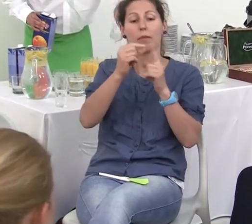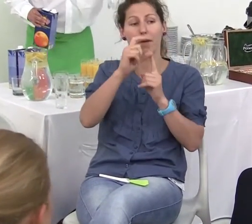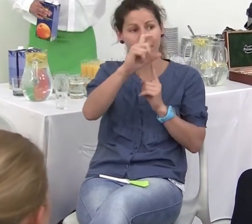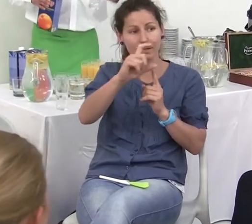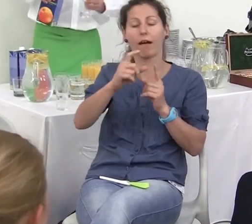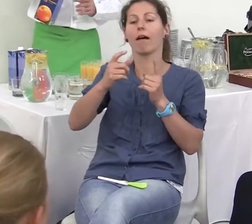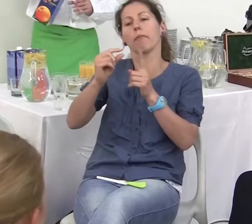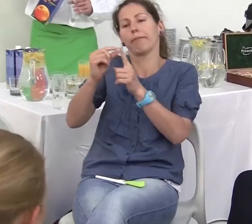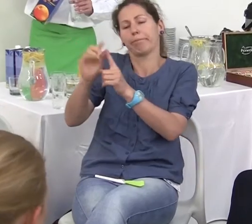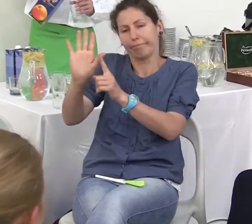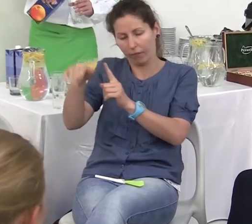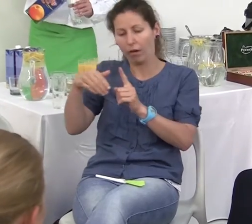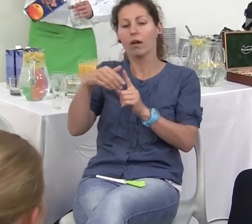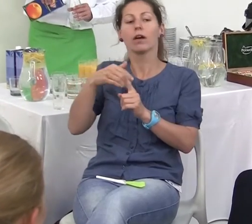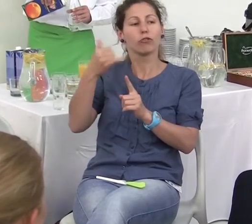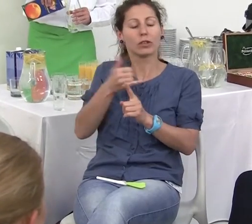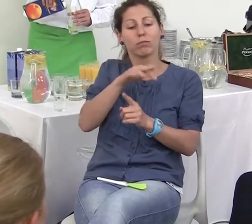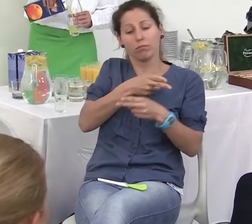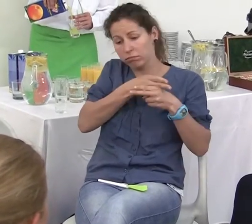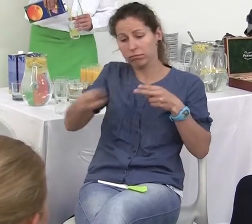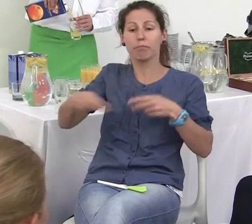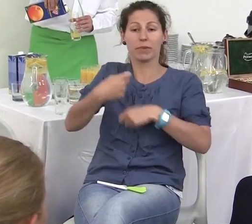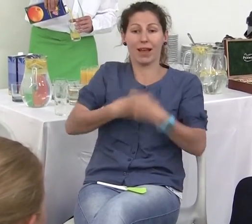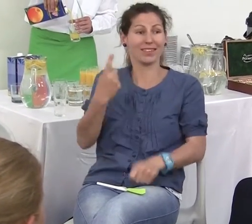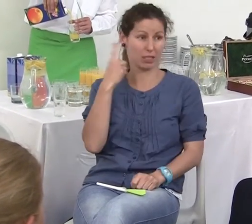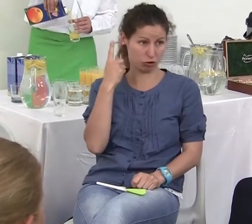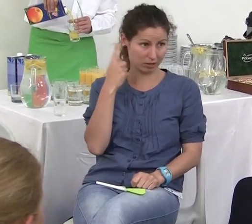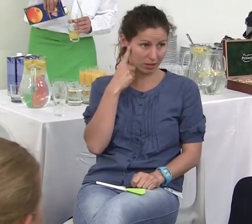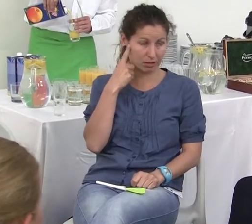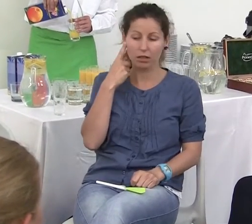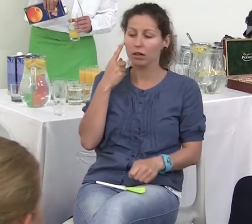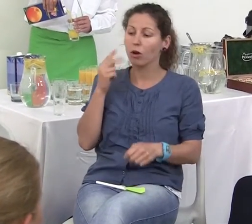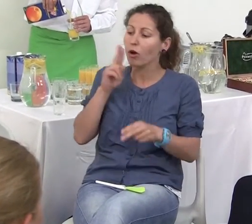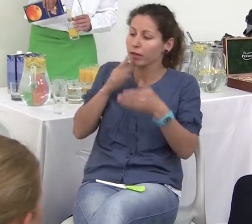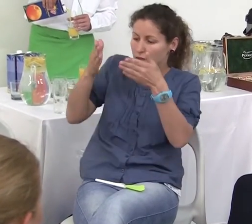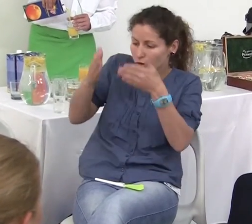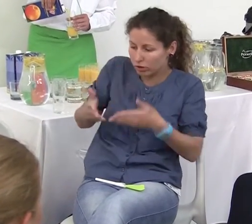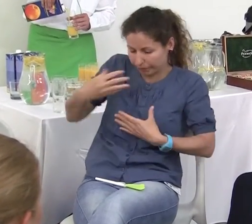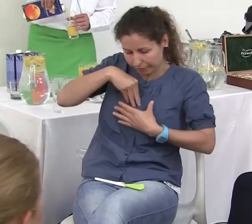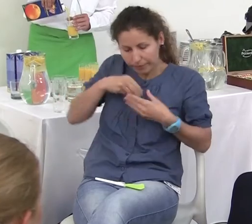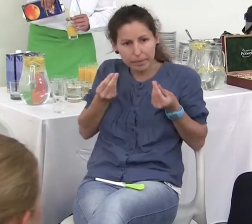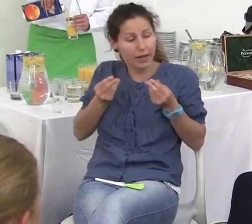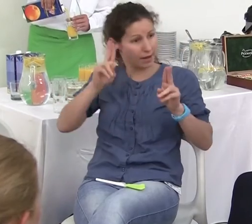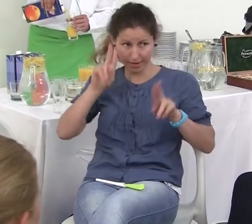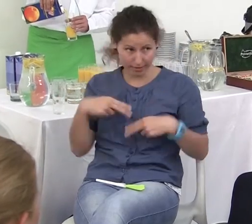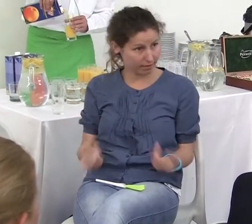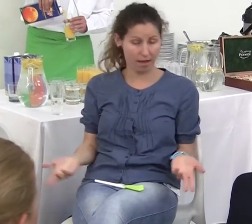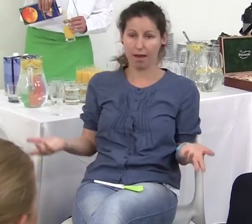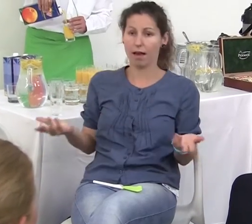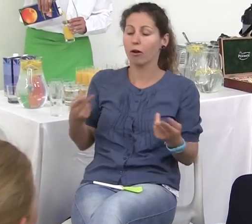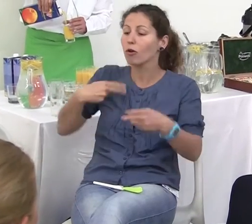s kým se budu radit, byl sám nevědomě, by měl zkušenost. Já totiž teďka třeba narážím na to, že